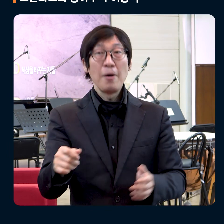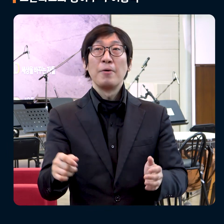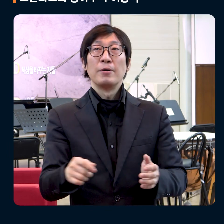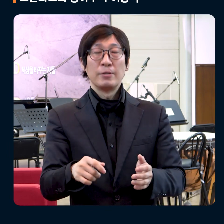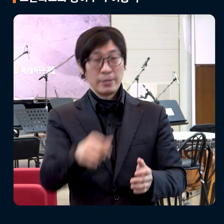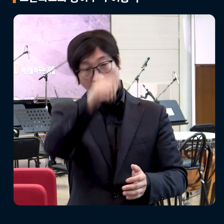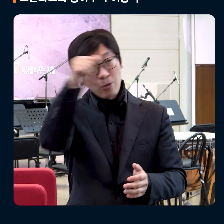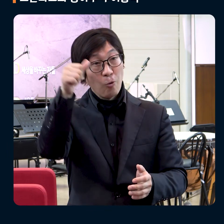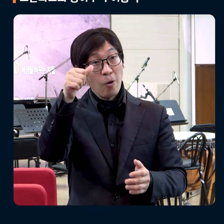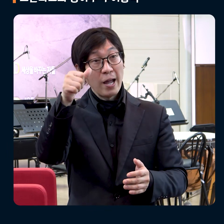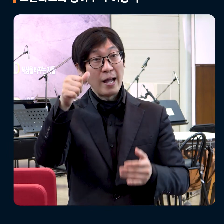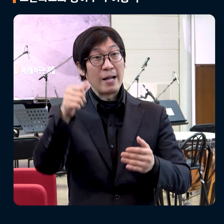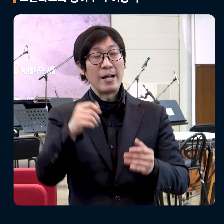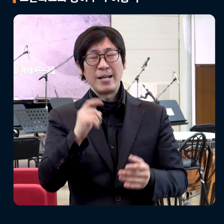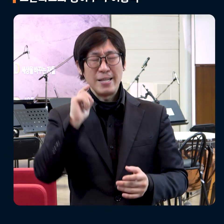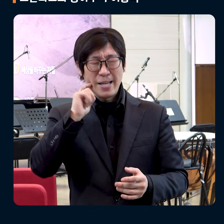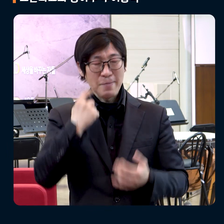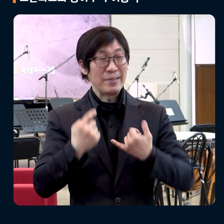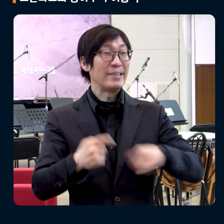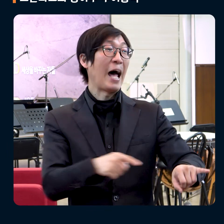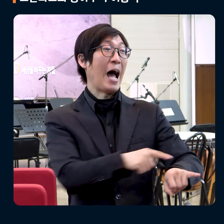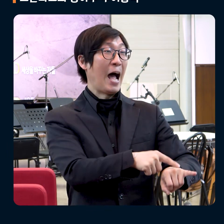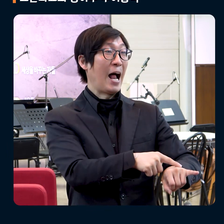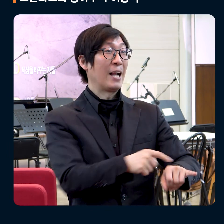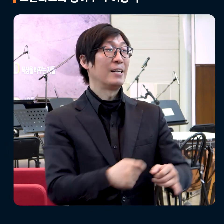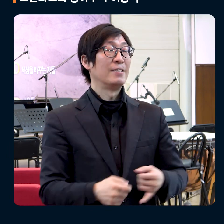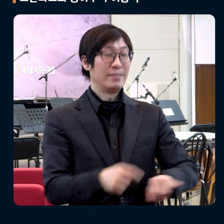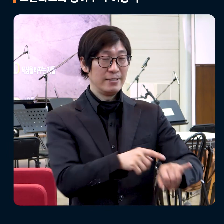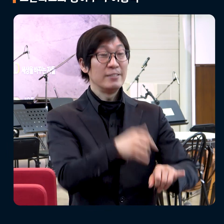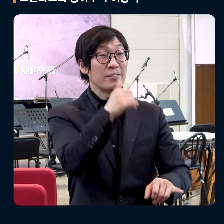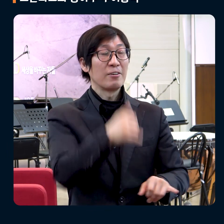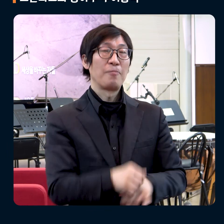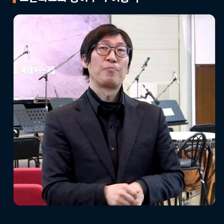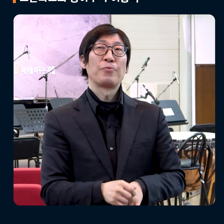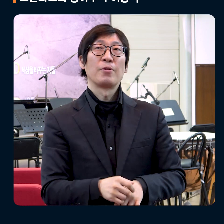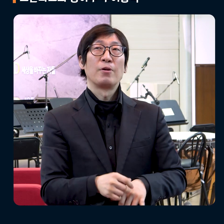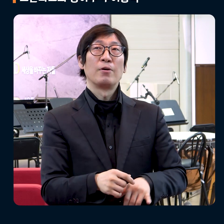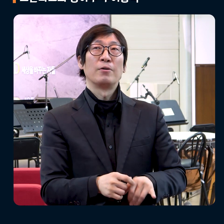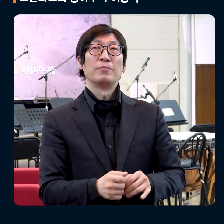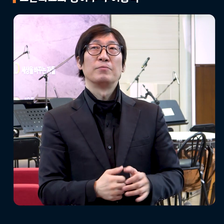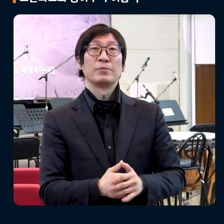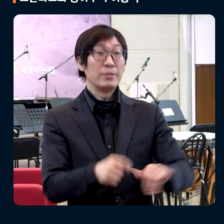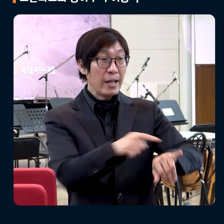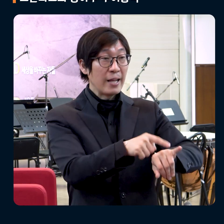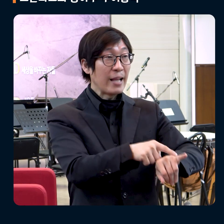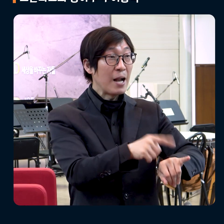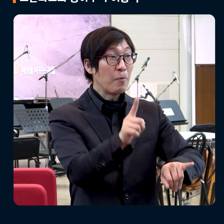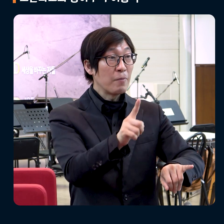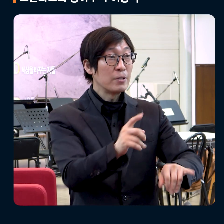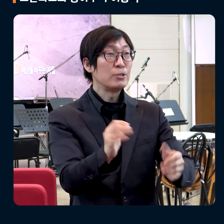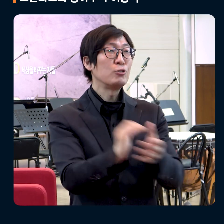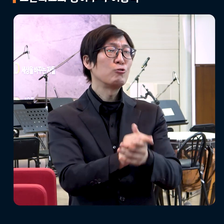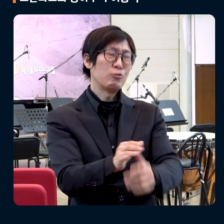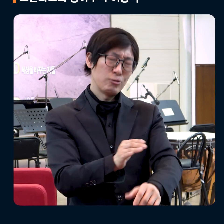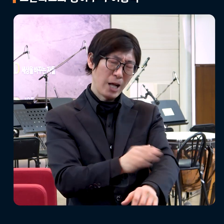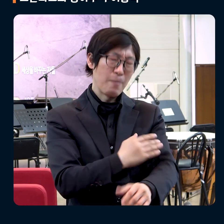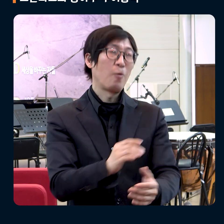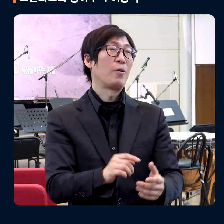너무 신실한 분이신데 딸이 예쁜 딸이 있었습니다. 근데 그 딸이 너무 예쁘고 스윗했는데 친구를 잘못